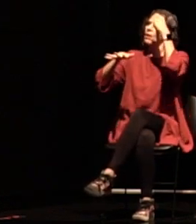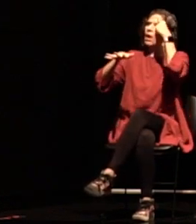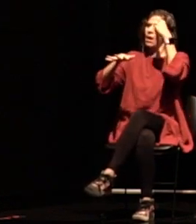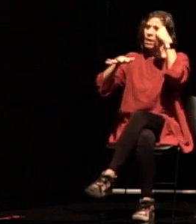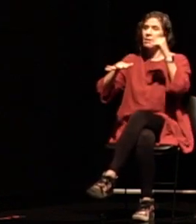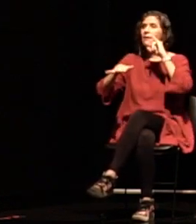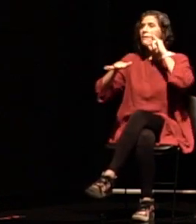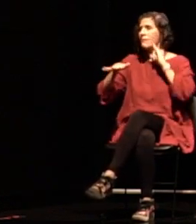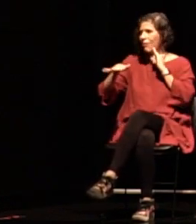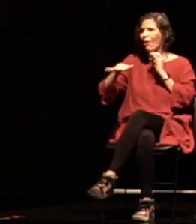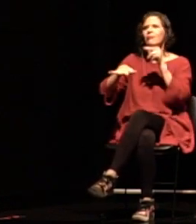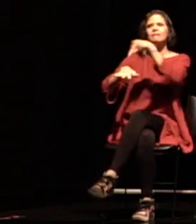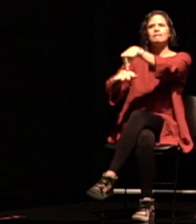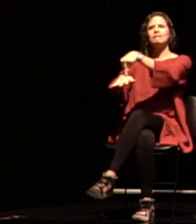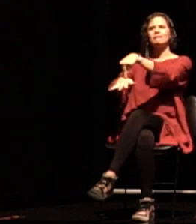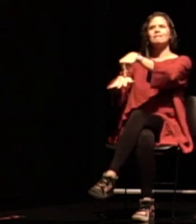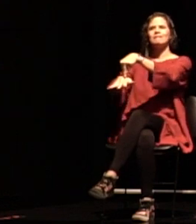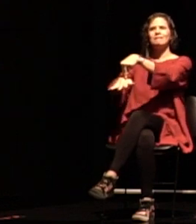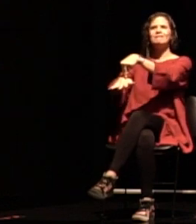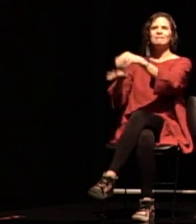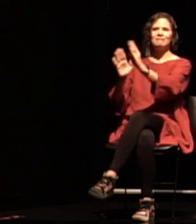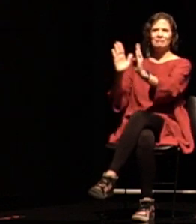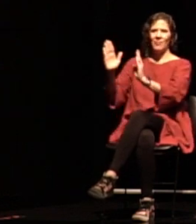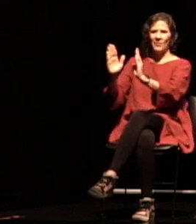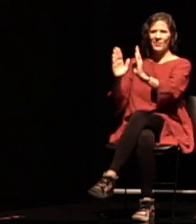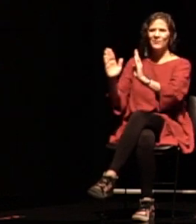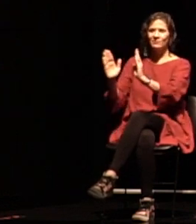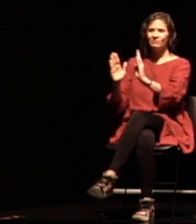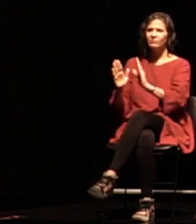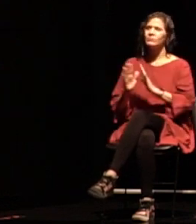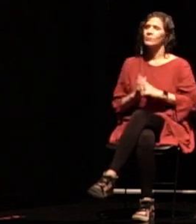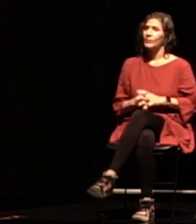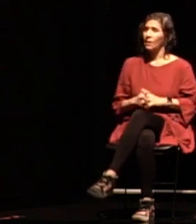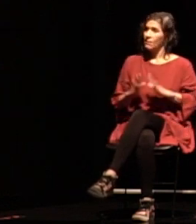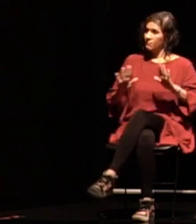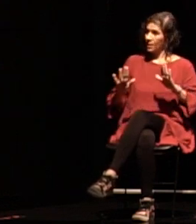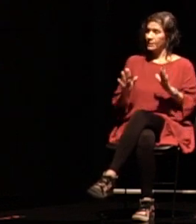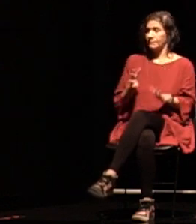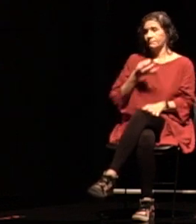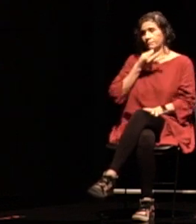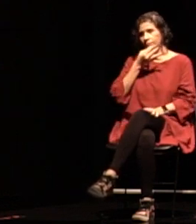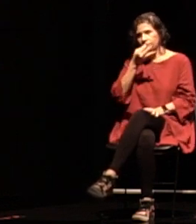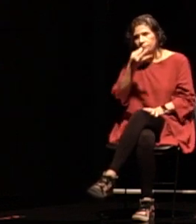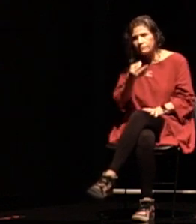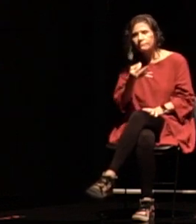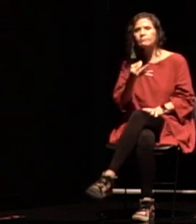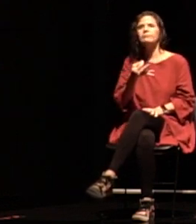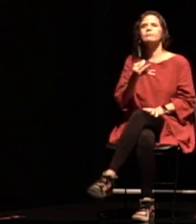Iole está posta naquele momento. Mas eu acho...